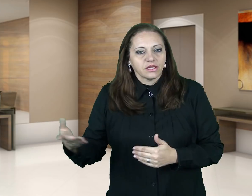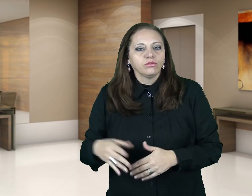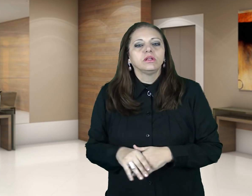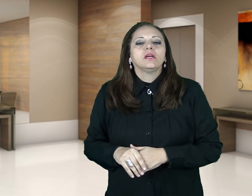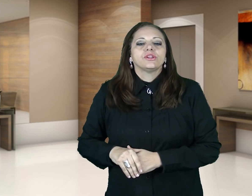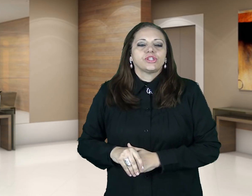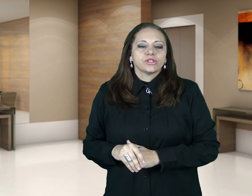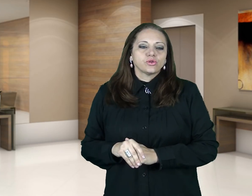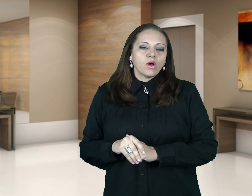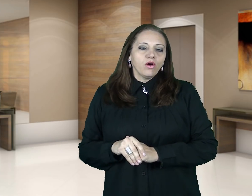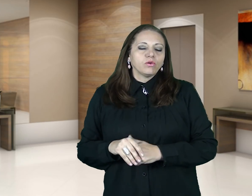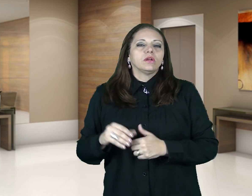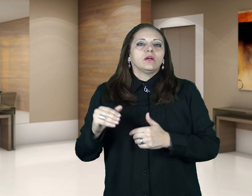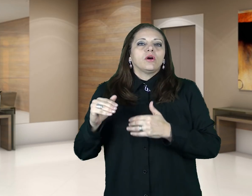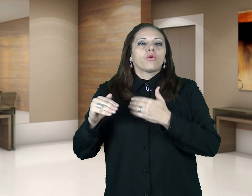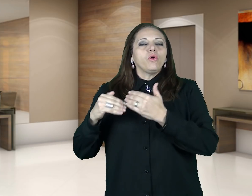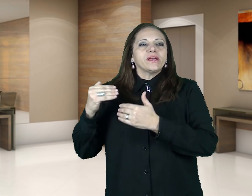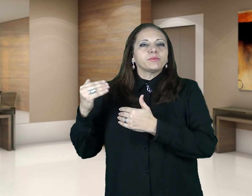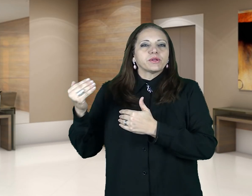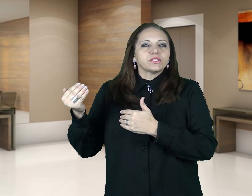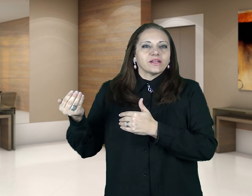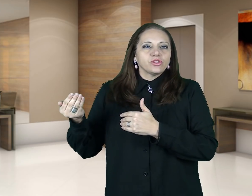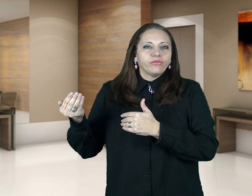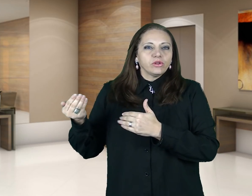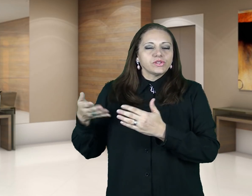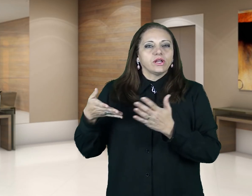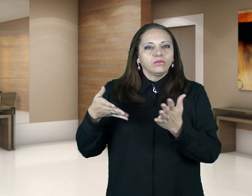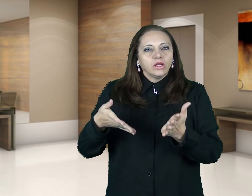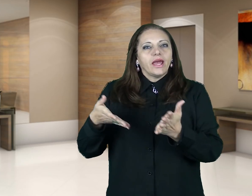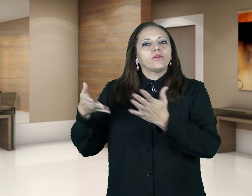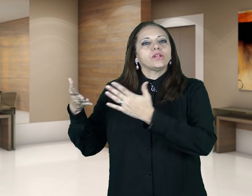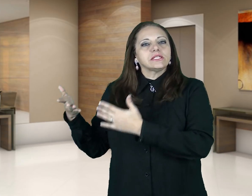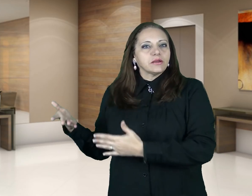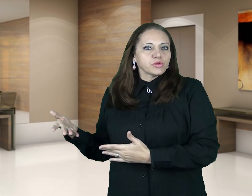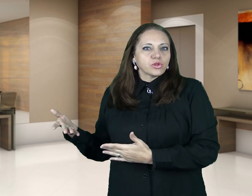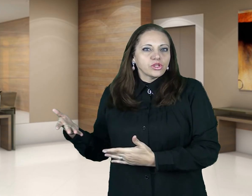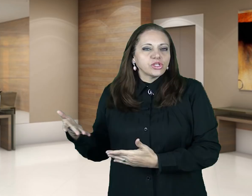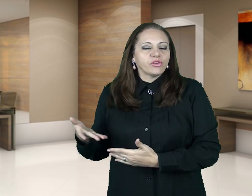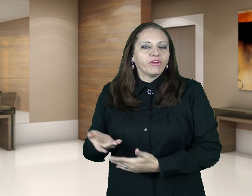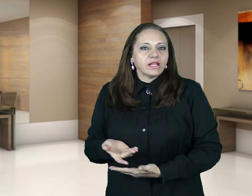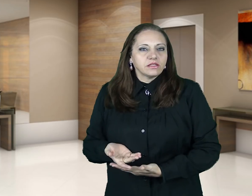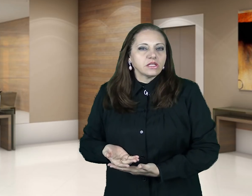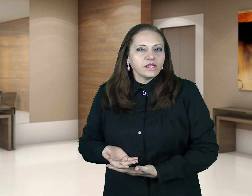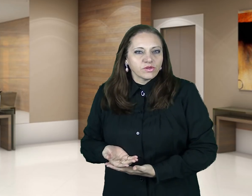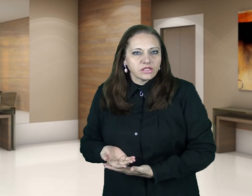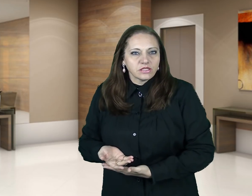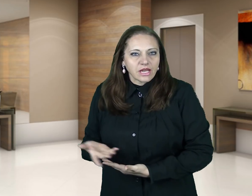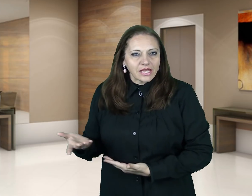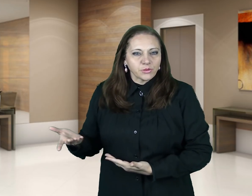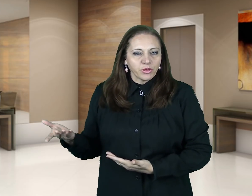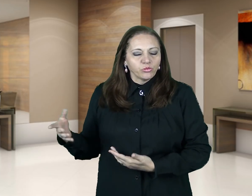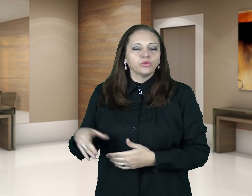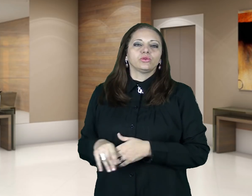comunicação gestual, com esse processo de evolução, é o que nós temos hoje as diferentes línguas de sinais pelo mundo